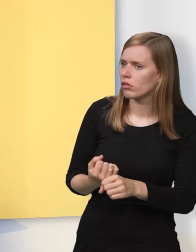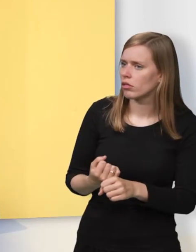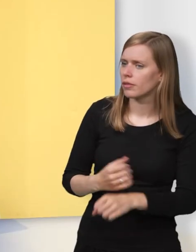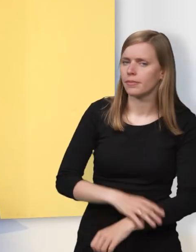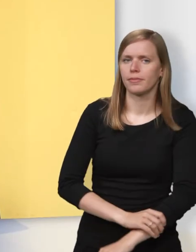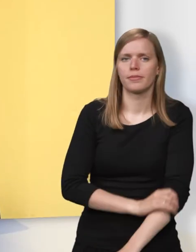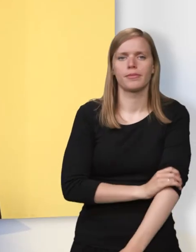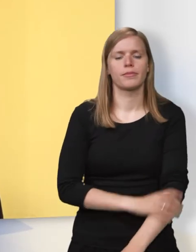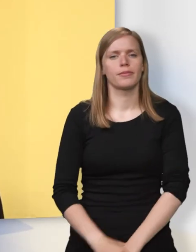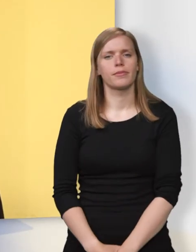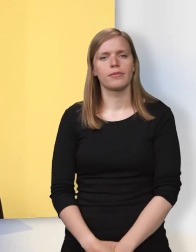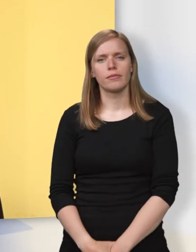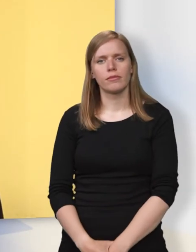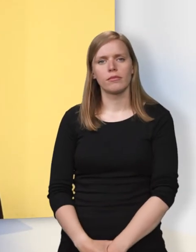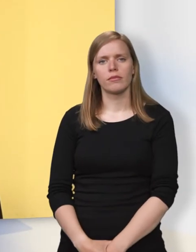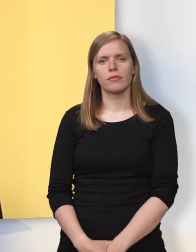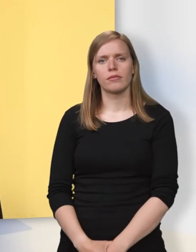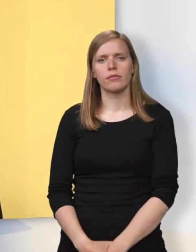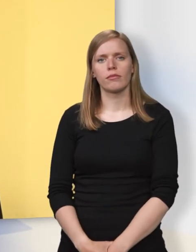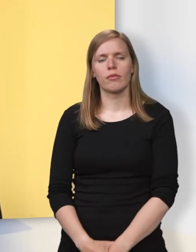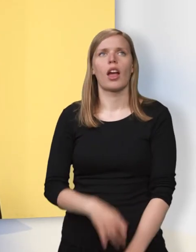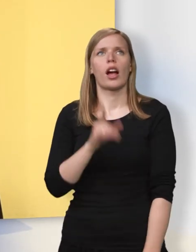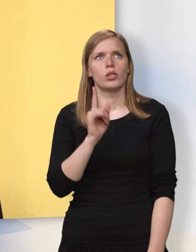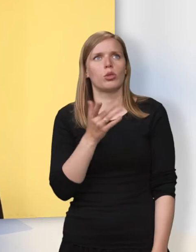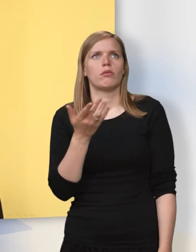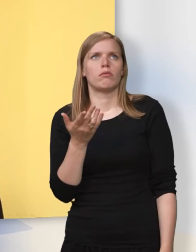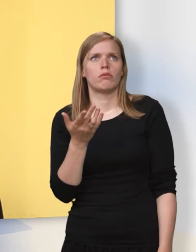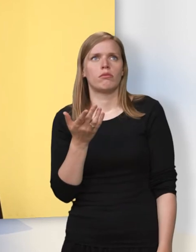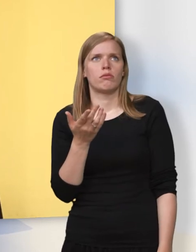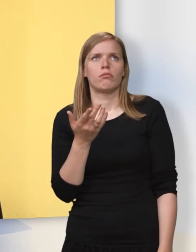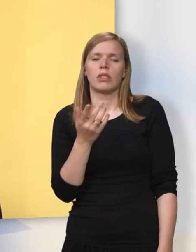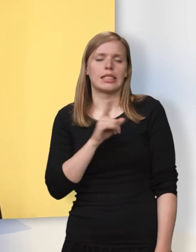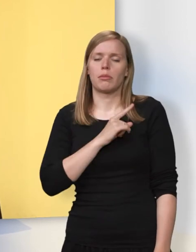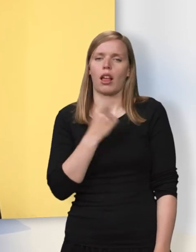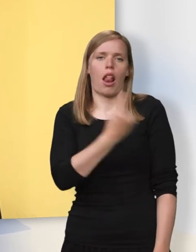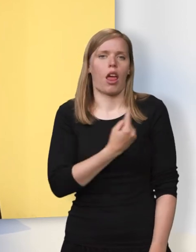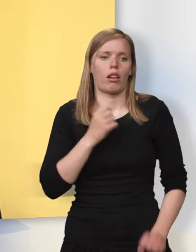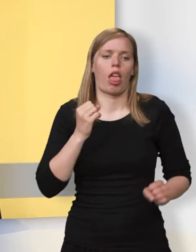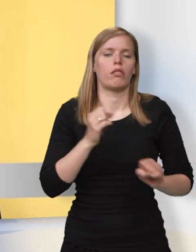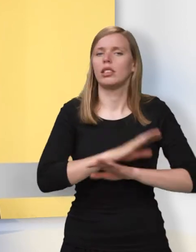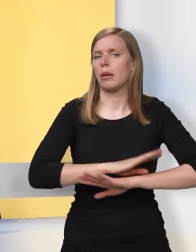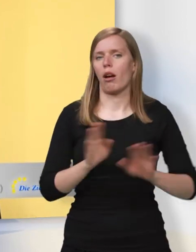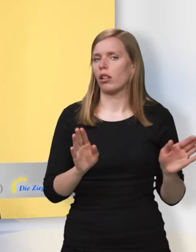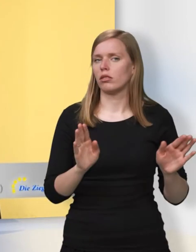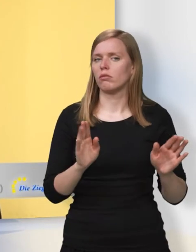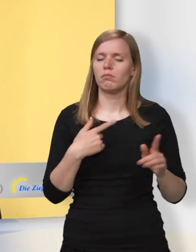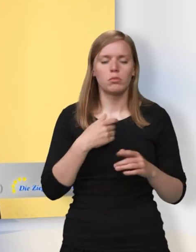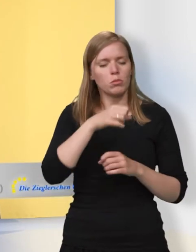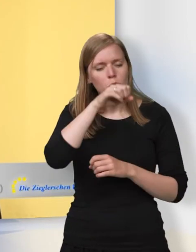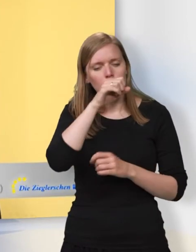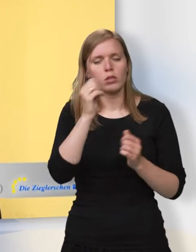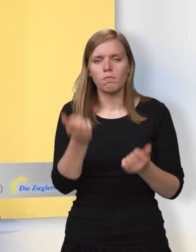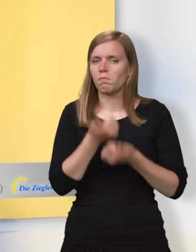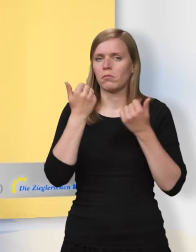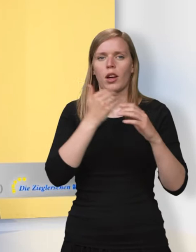bewahren? Ja, also erstens nie alleine. Ich habe hervorragende Kolleginnen und Kollegen immer